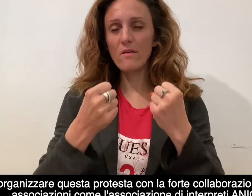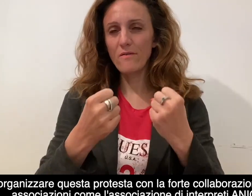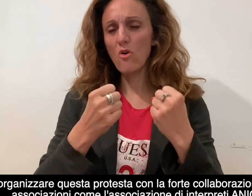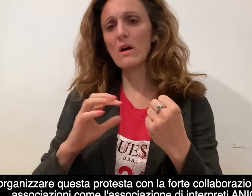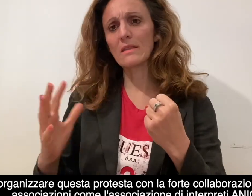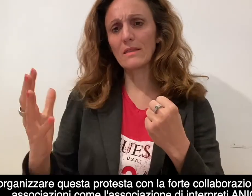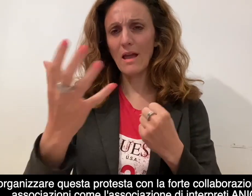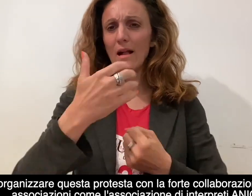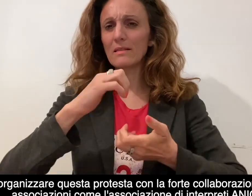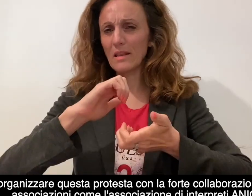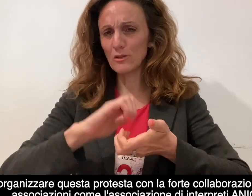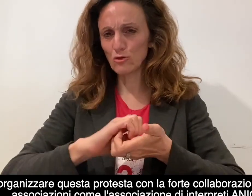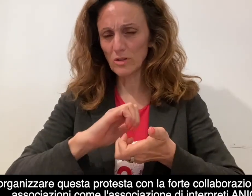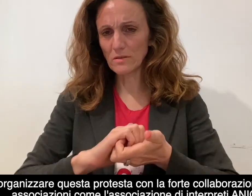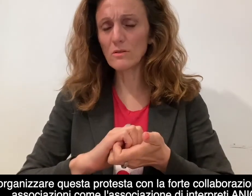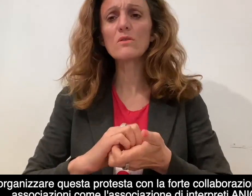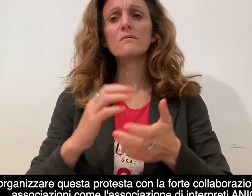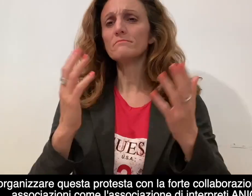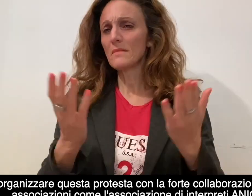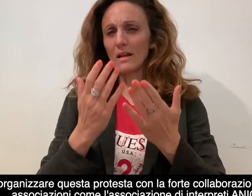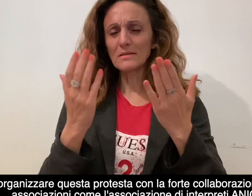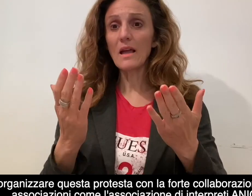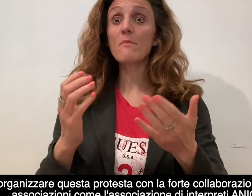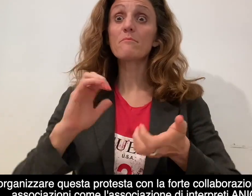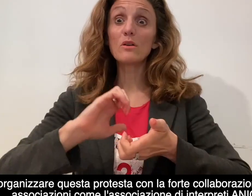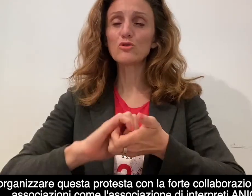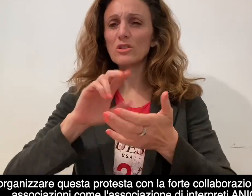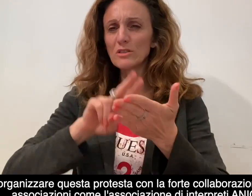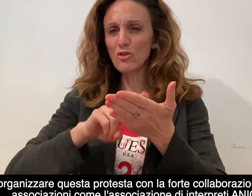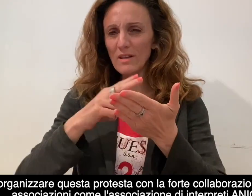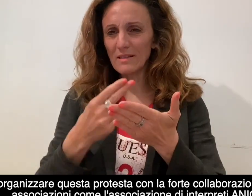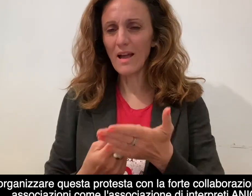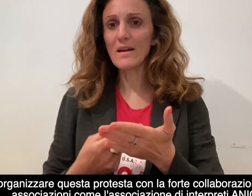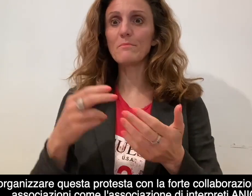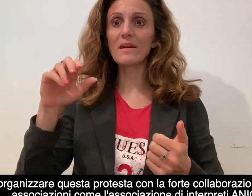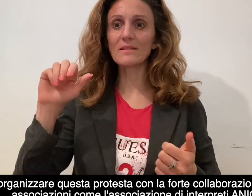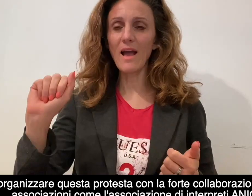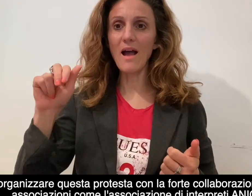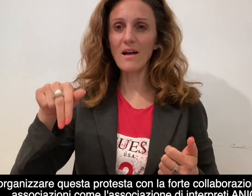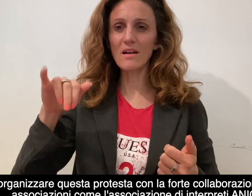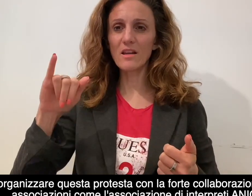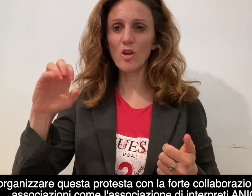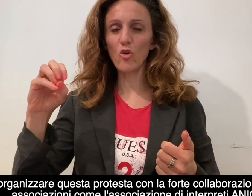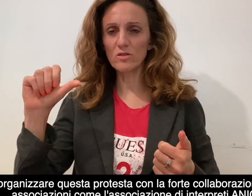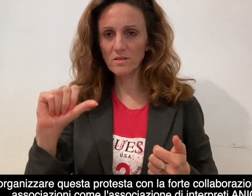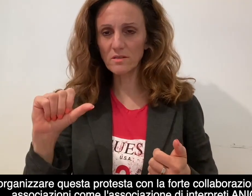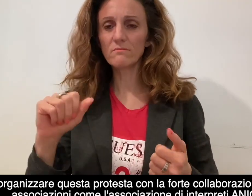associazioni come per esempio l'associazione di interpreti anios il gruppo